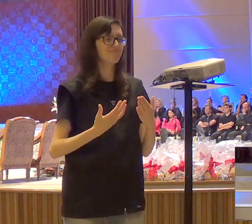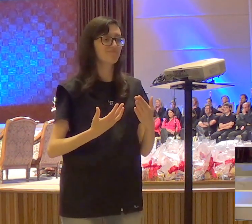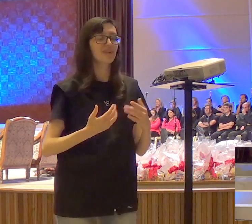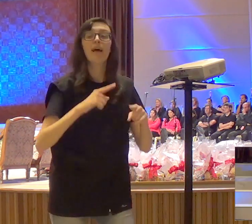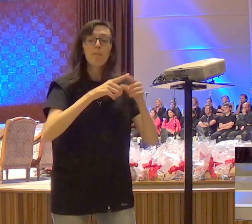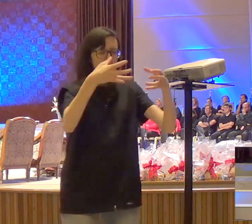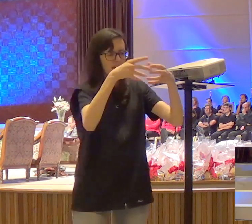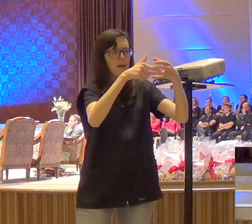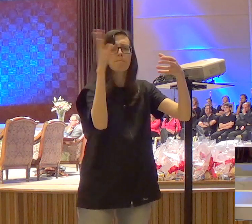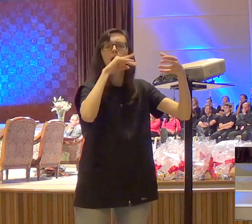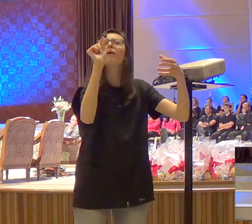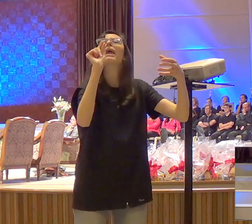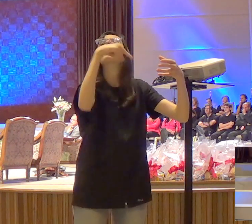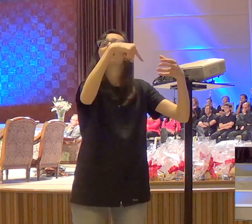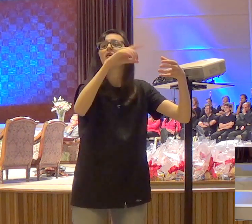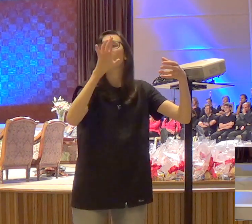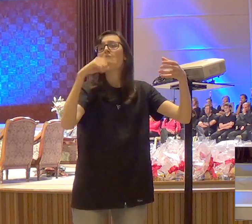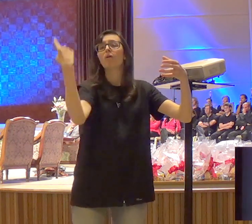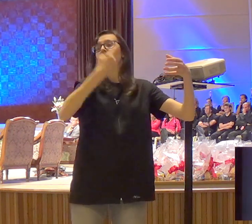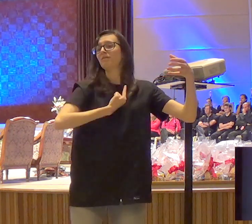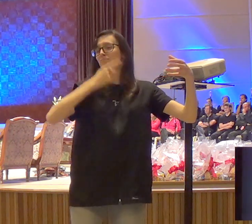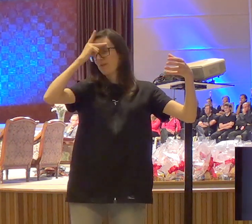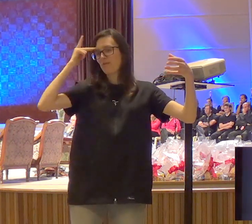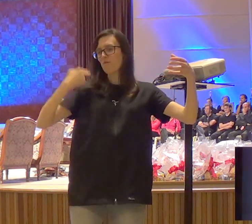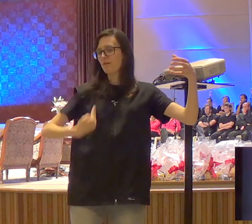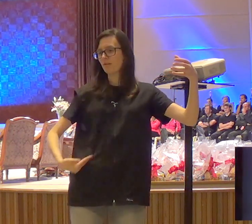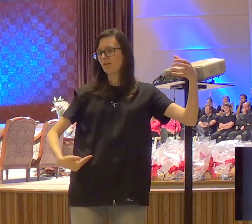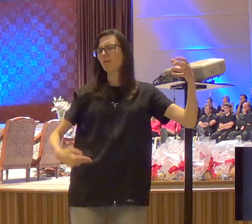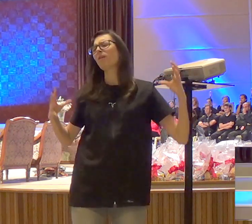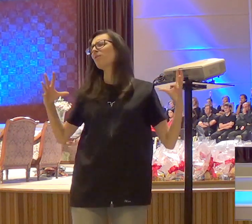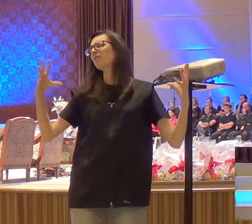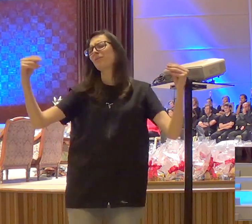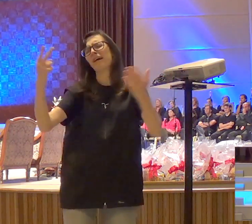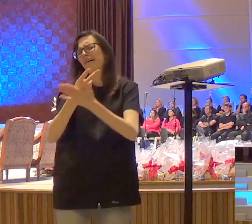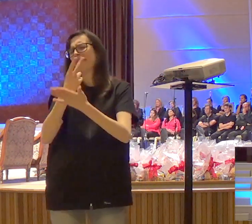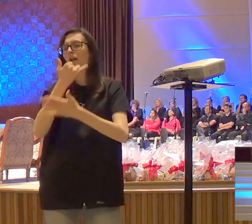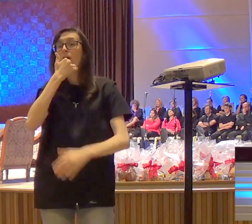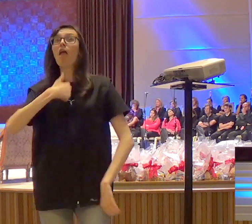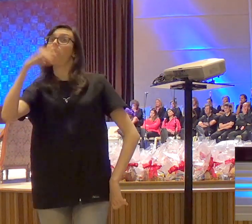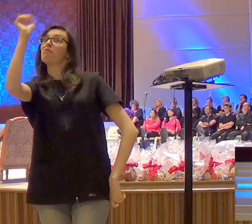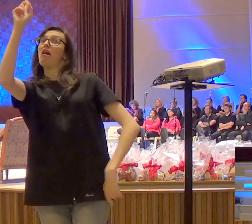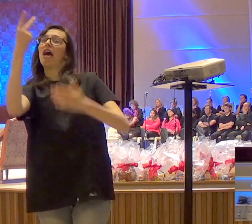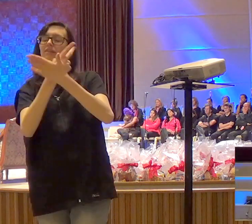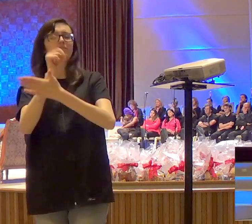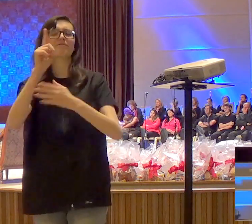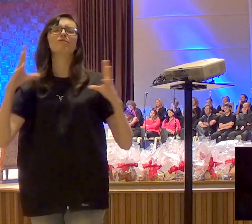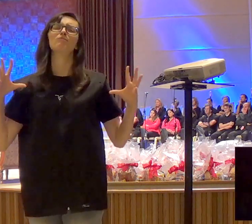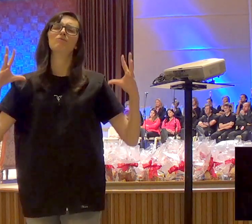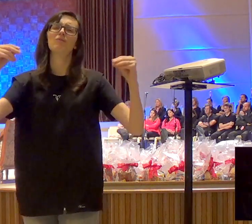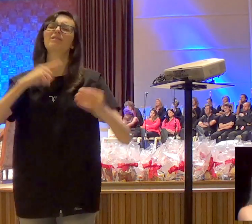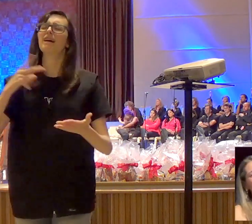We all make mistakes. Todos nós cometemos erros. And this is what forgiveness and grace is all about.